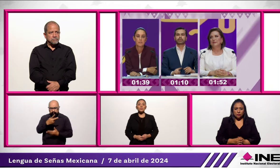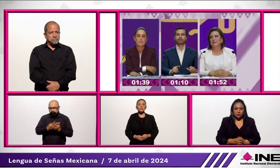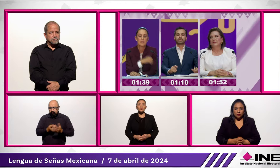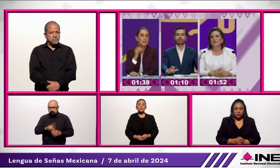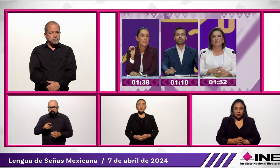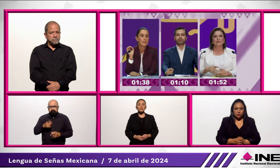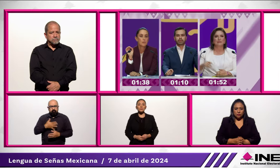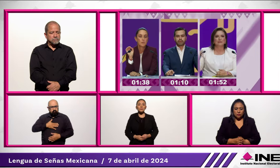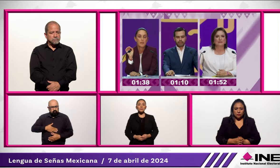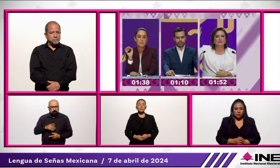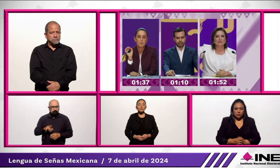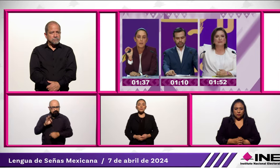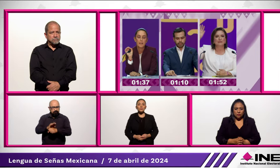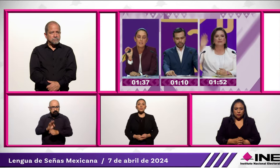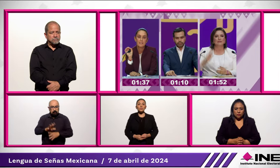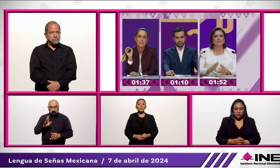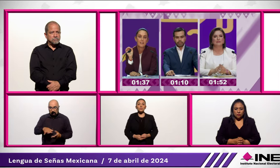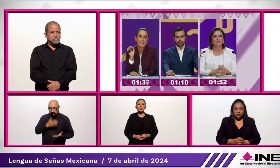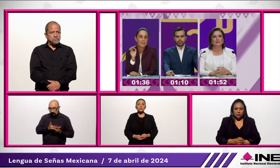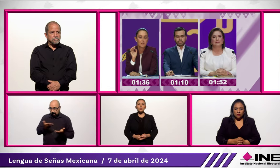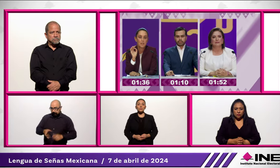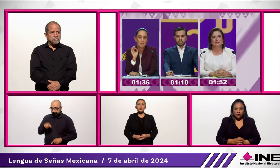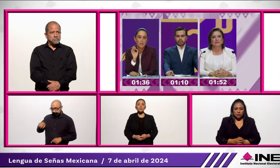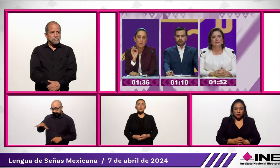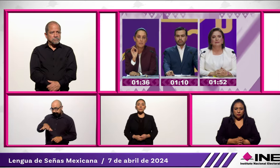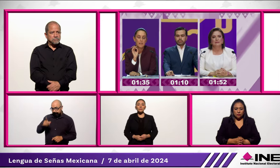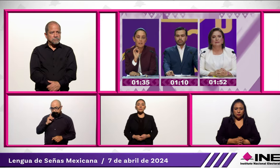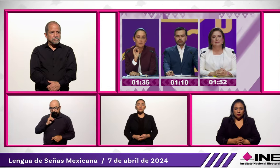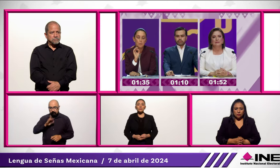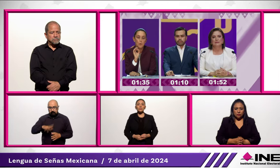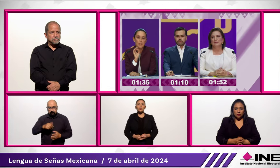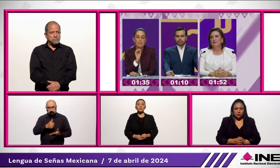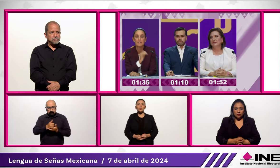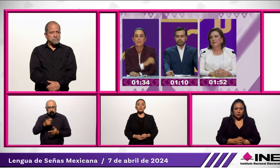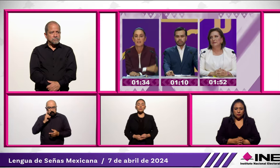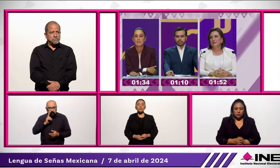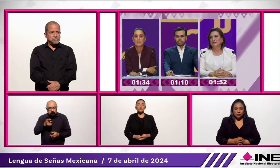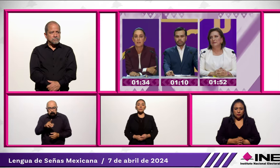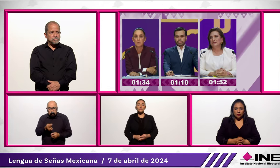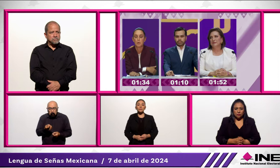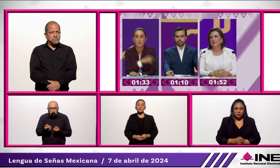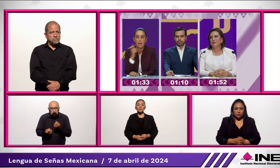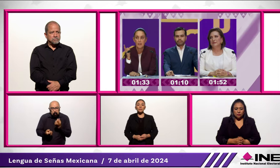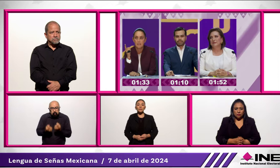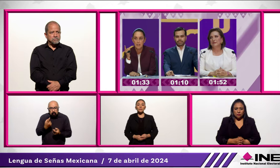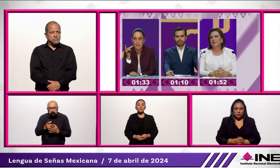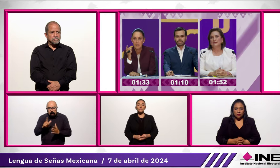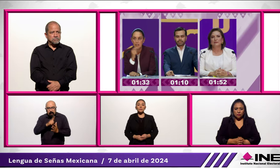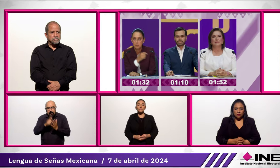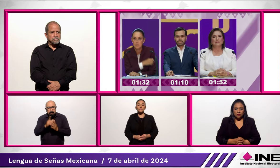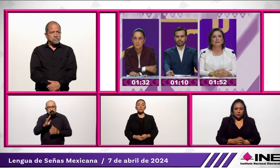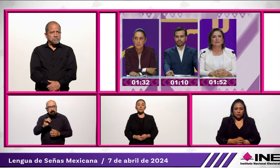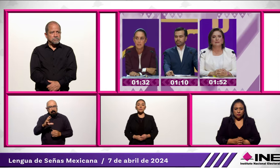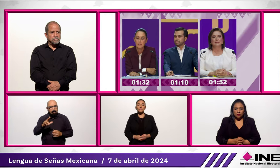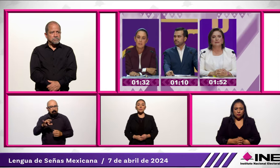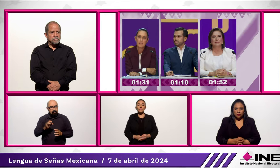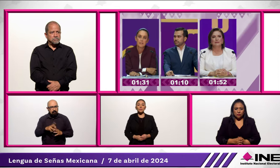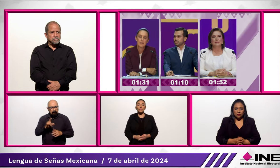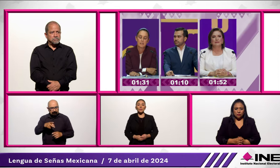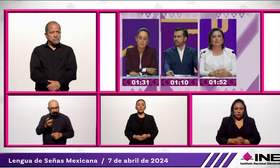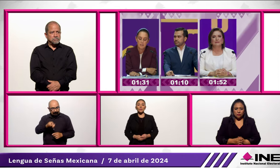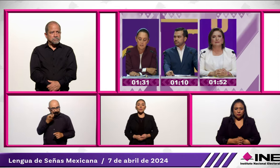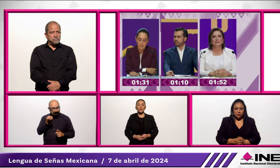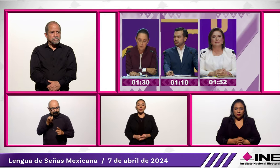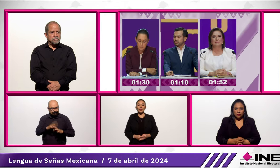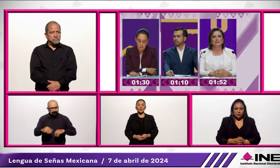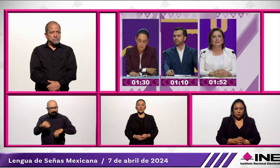de justicia. En cuanto a las mujeres, en la Ciudad de México es de las pocas entidades que se ha aprobado la ley vicaria, que justamente